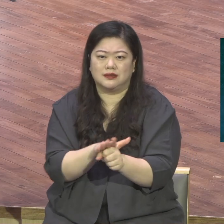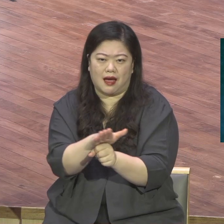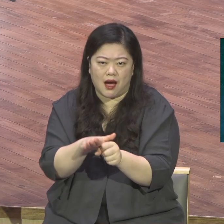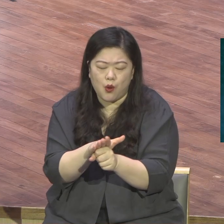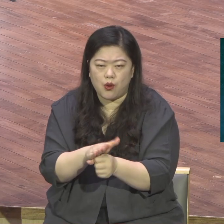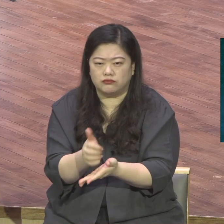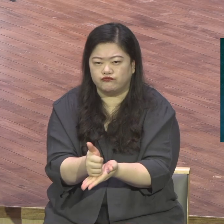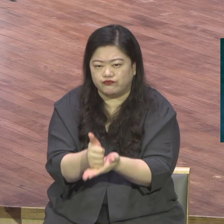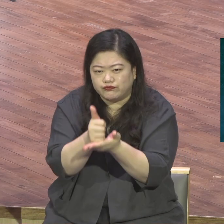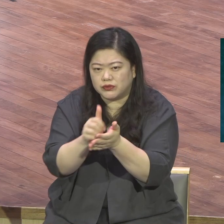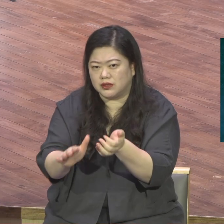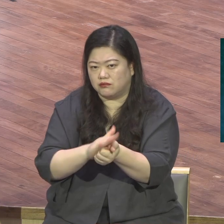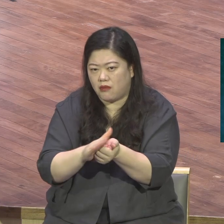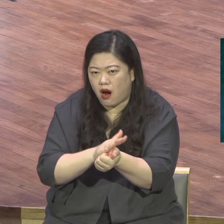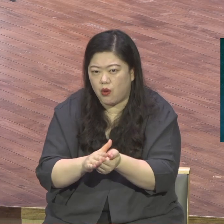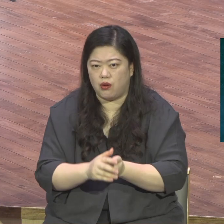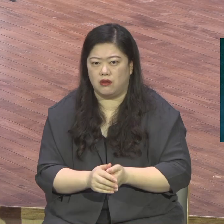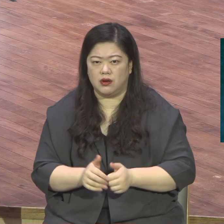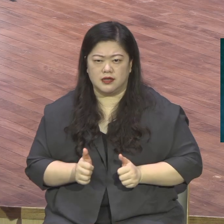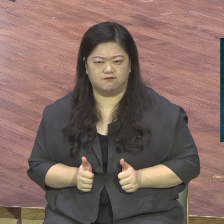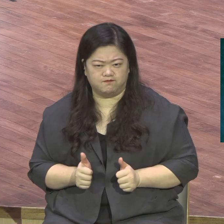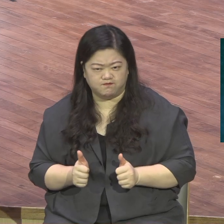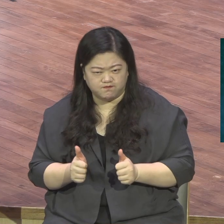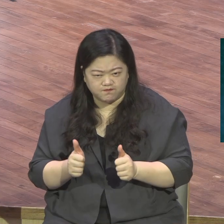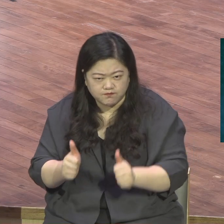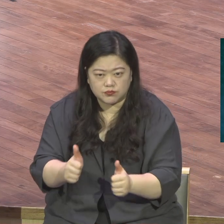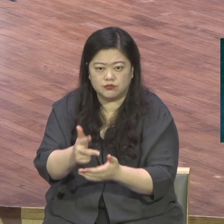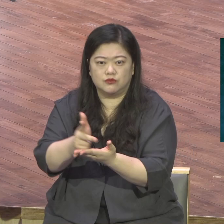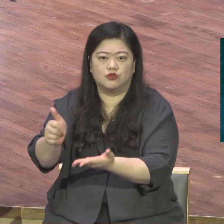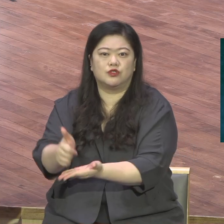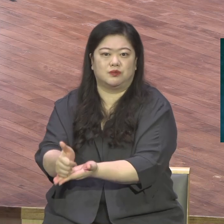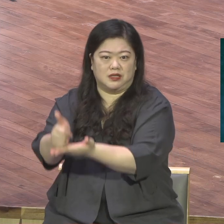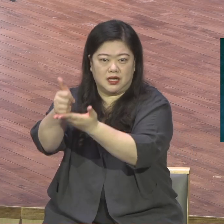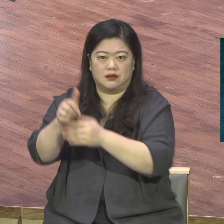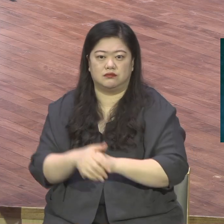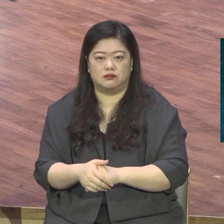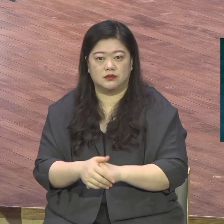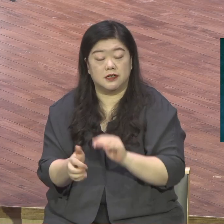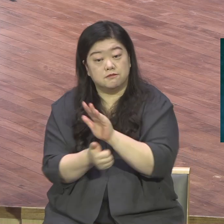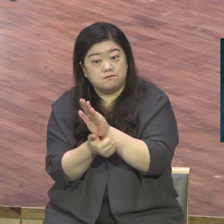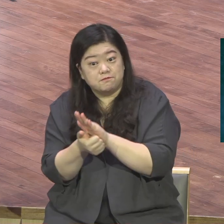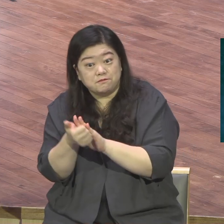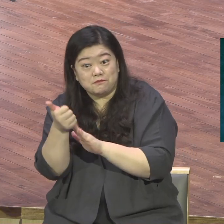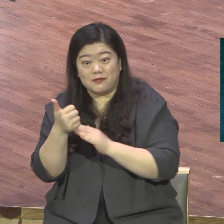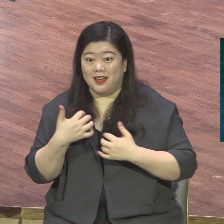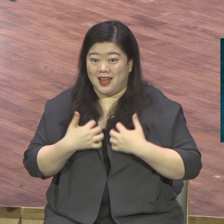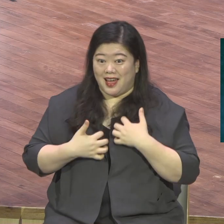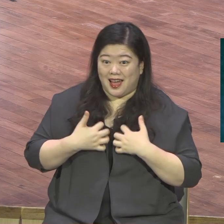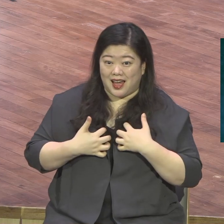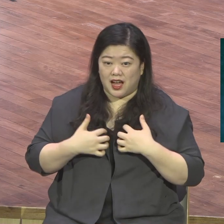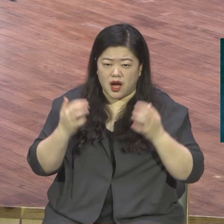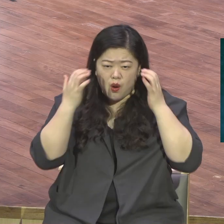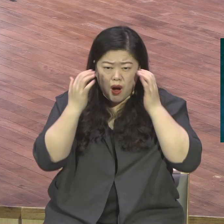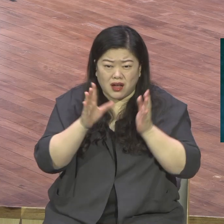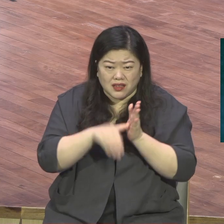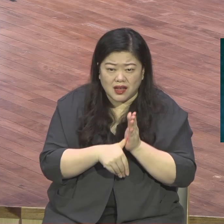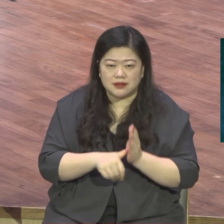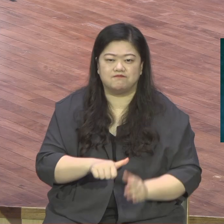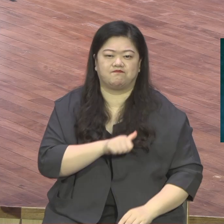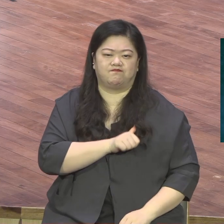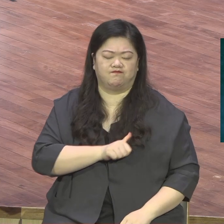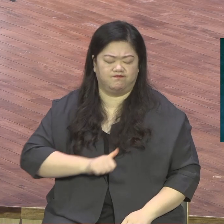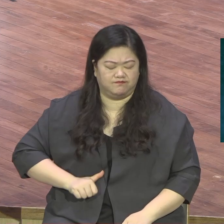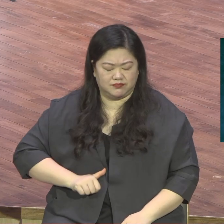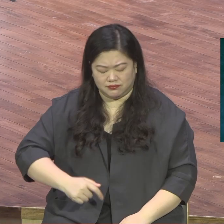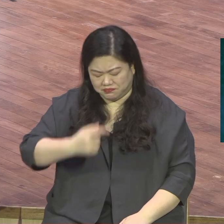하며 부지런하여 게으르지 말고 열심을 품고 주를 섬기라. 소망 중에 즐거워하며 환난 중에 참으며